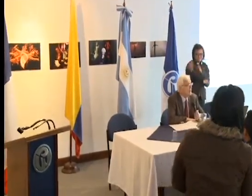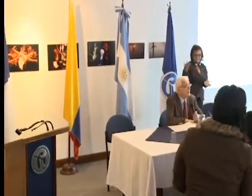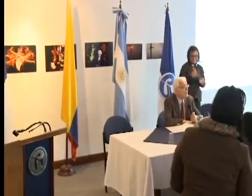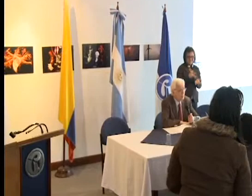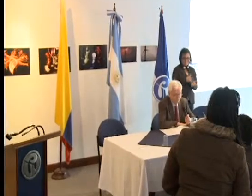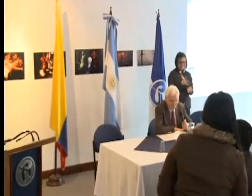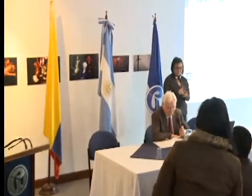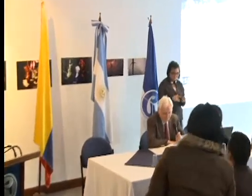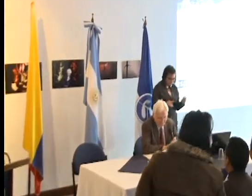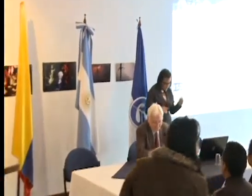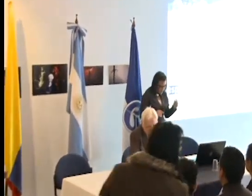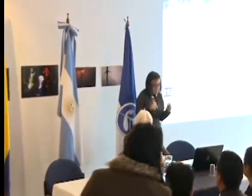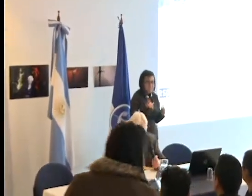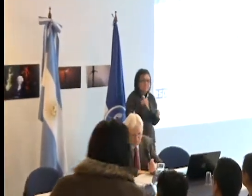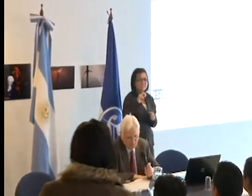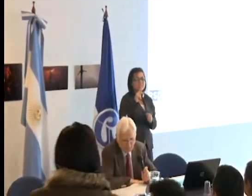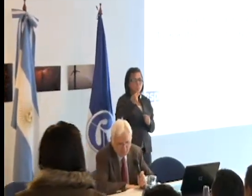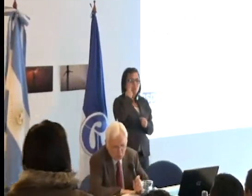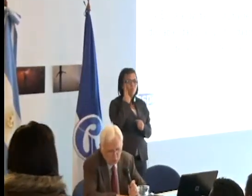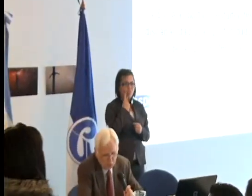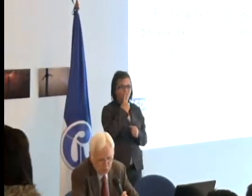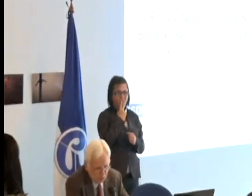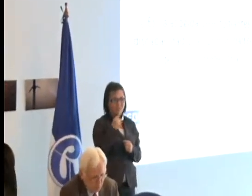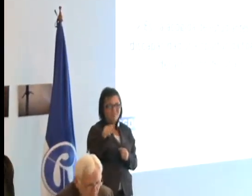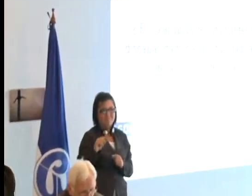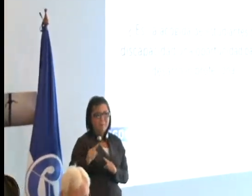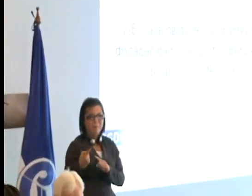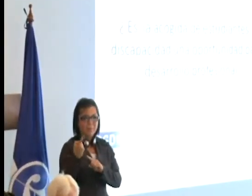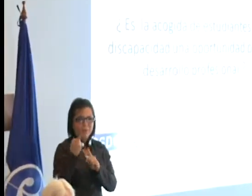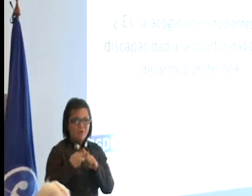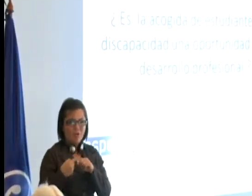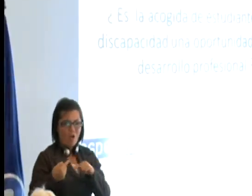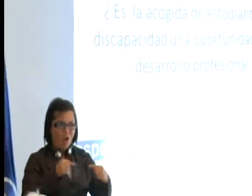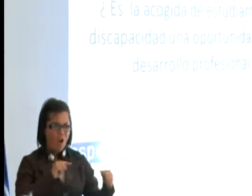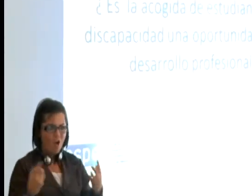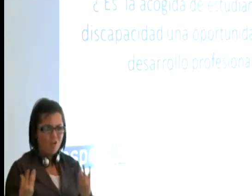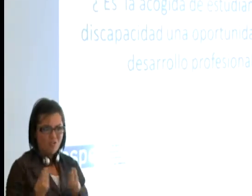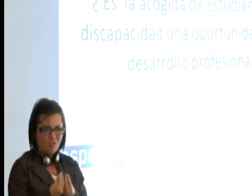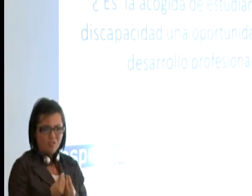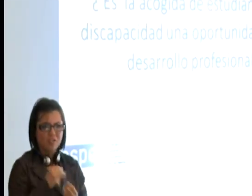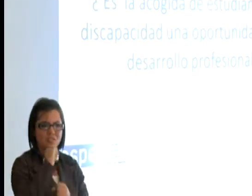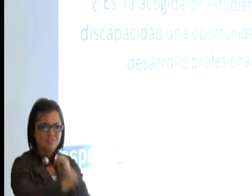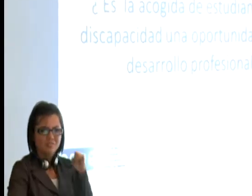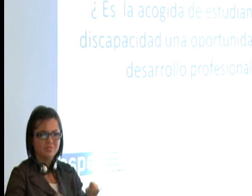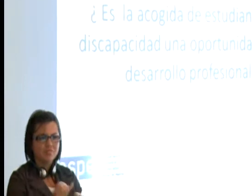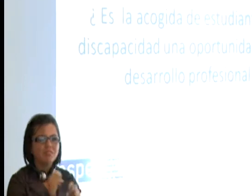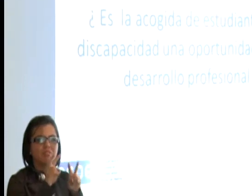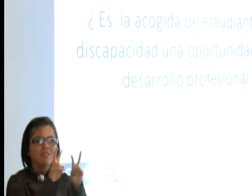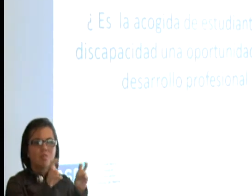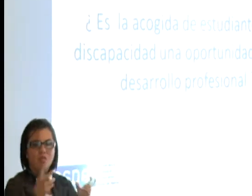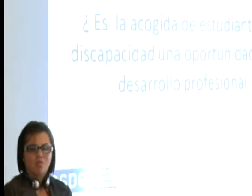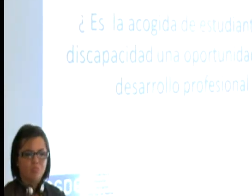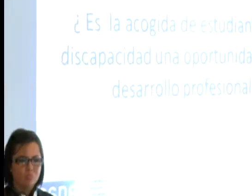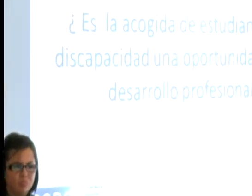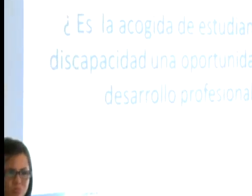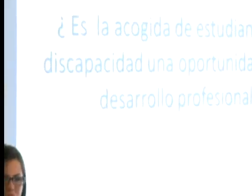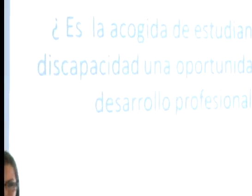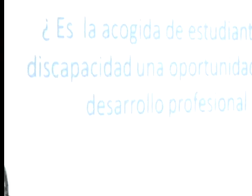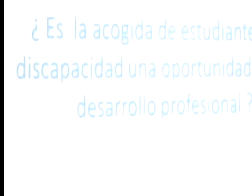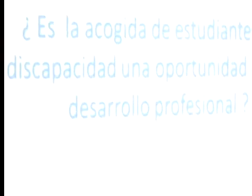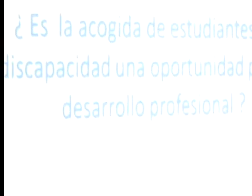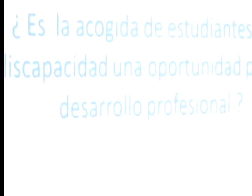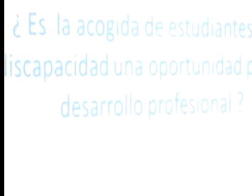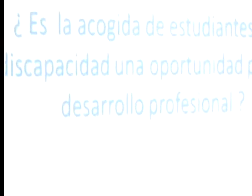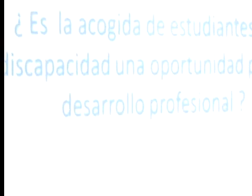el segundo día del primer coloquio internacional sobre la inclusión y la